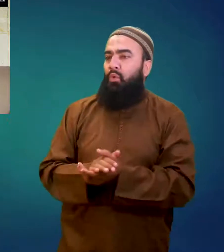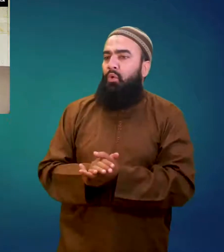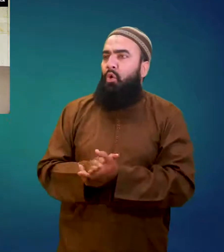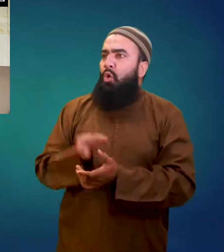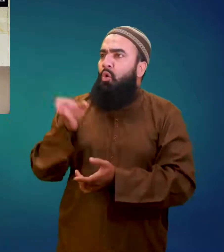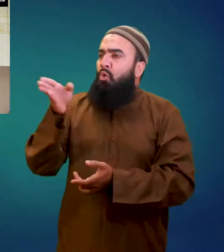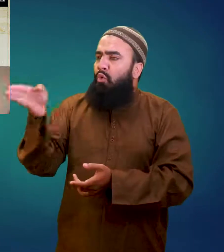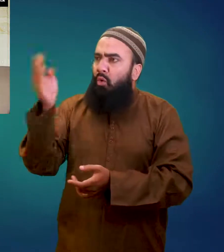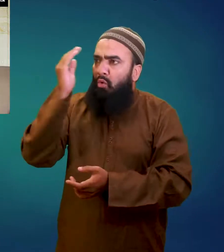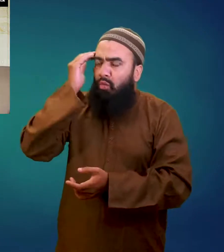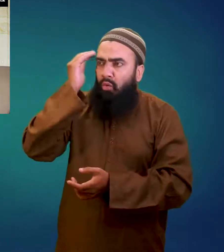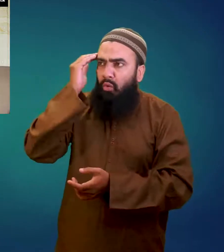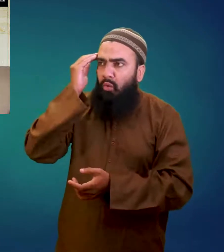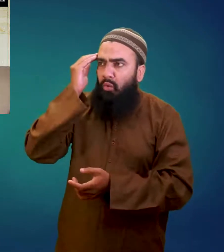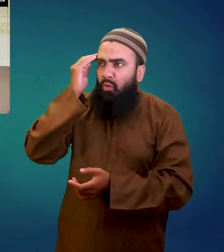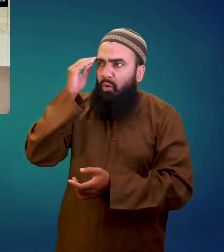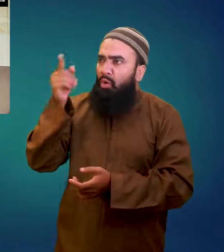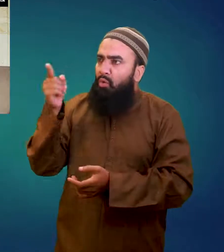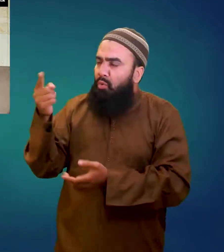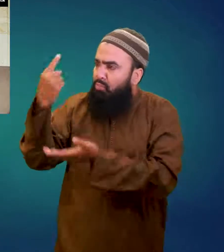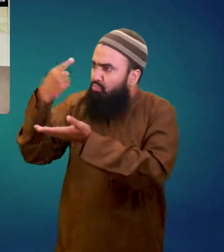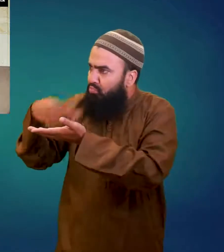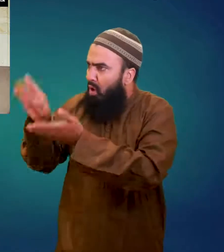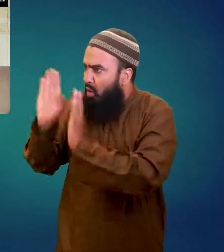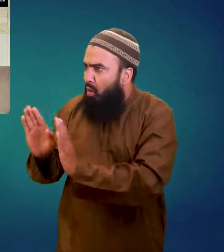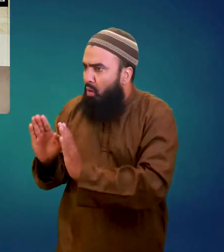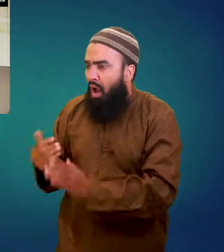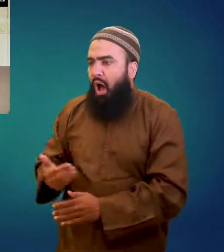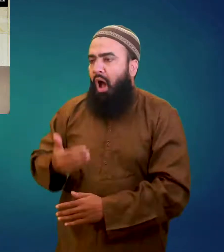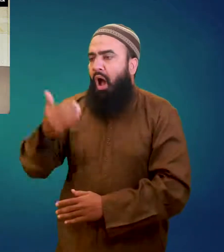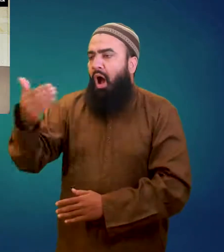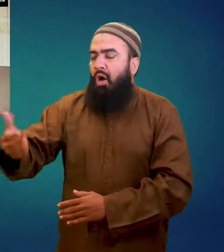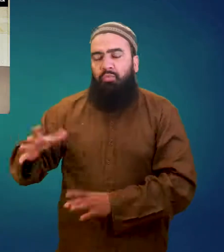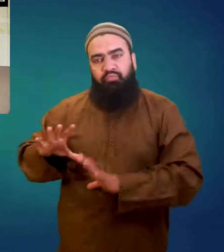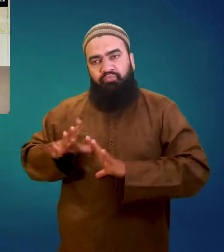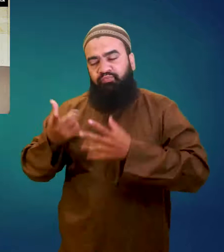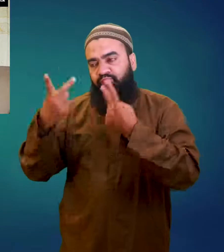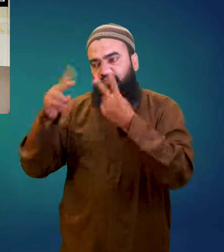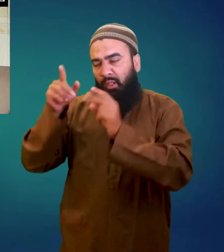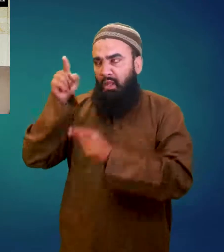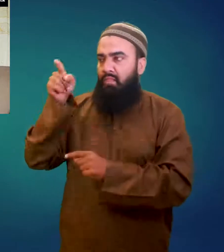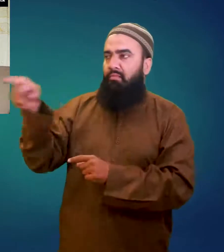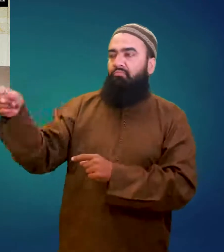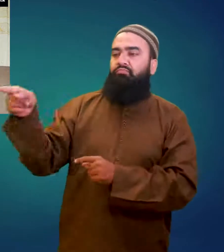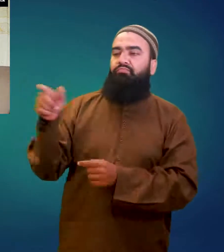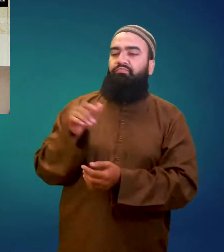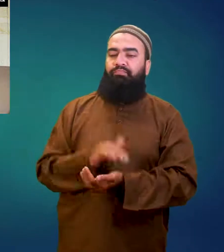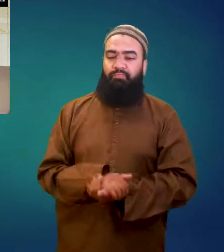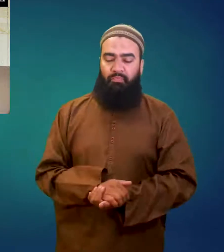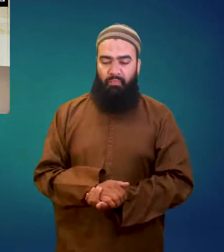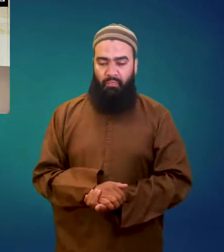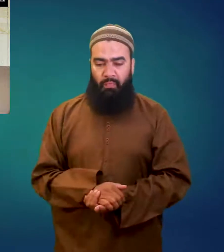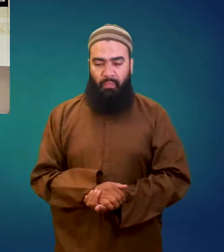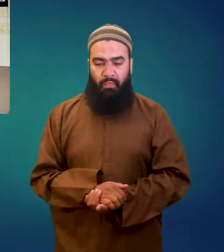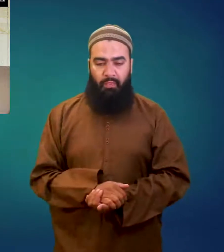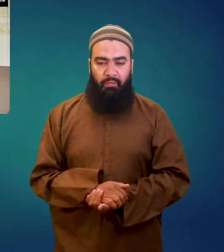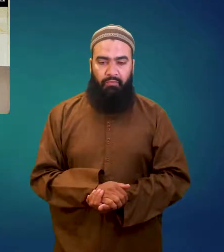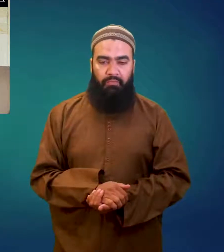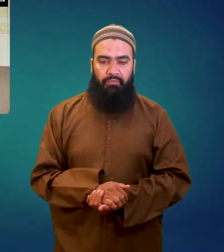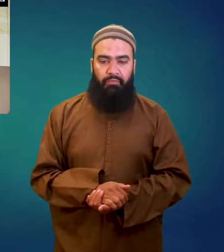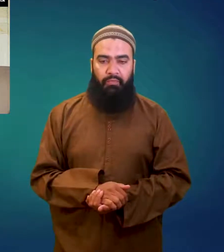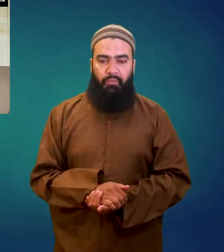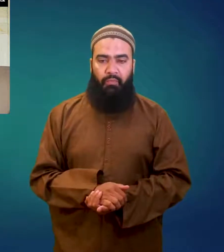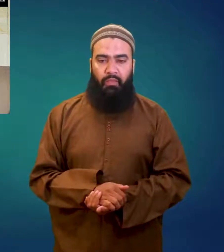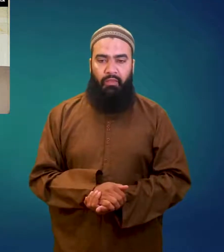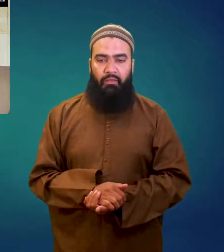فرمایا کہ اب بھی اگر تم اپنے اس دعوے پر قائم ہو تو تمہارے لیے بہت بڑی گمراہی ہے۔ آیت نمبر